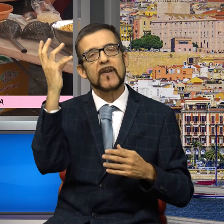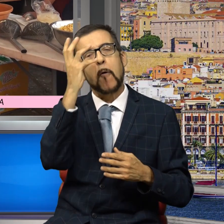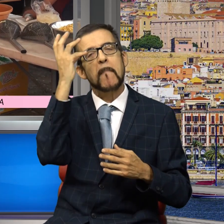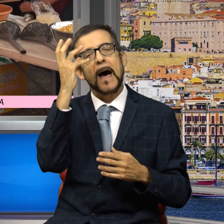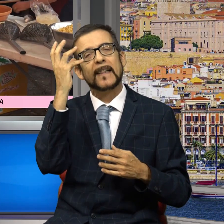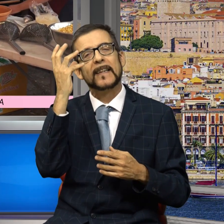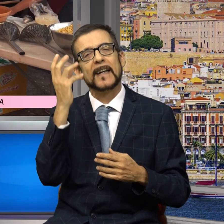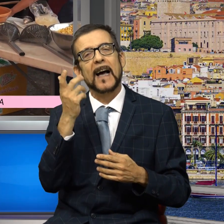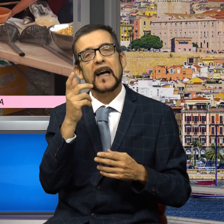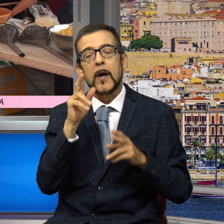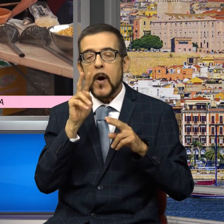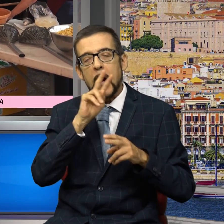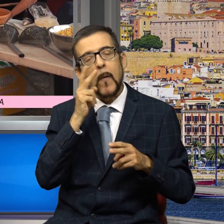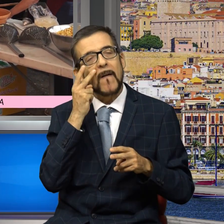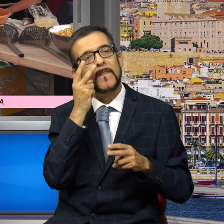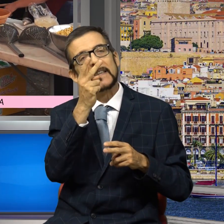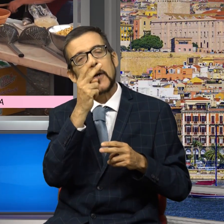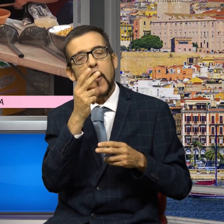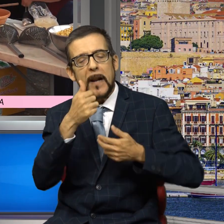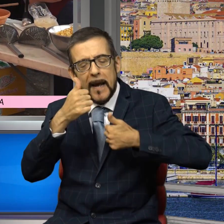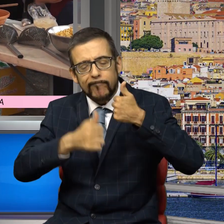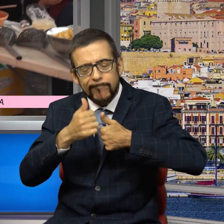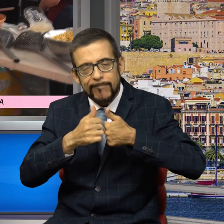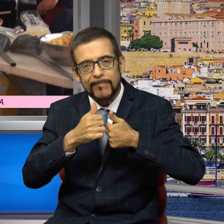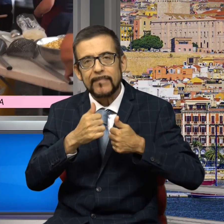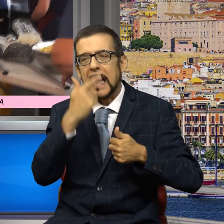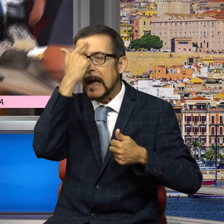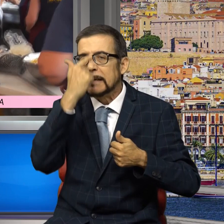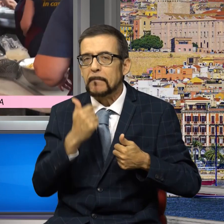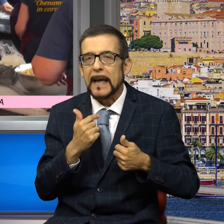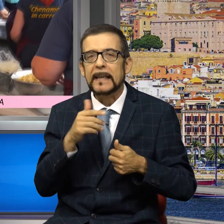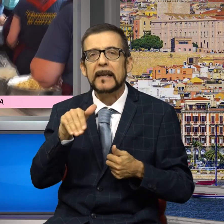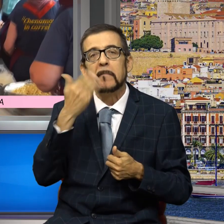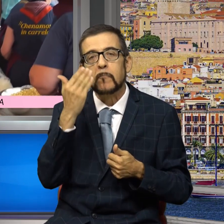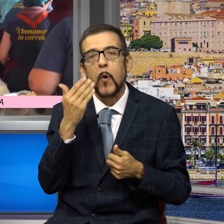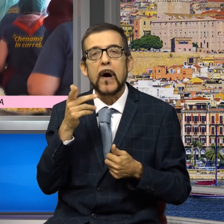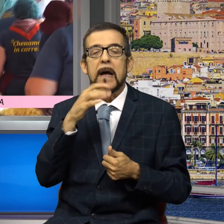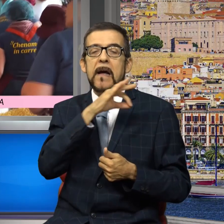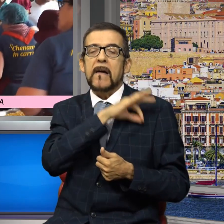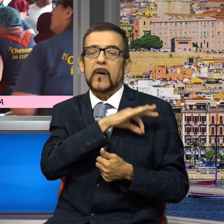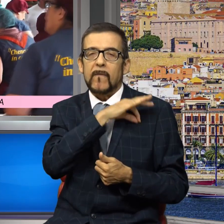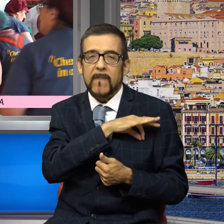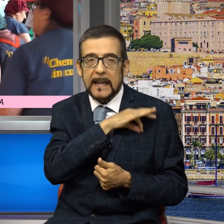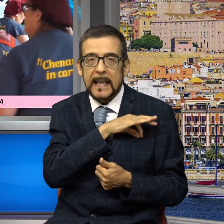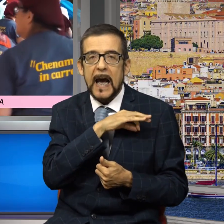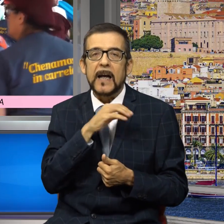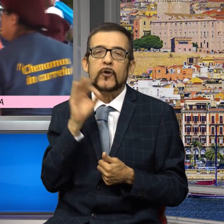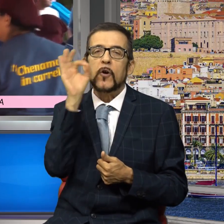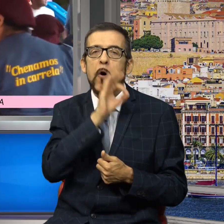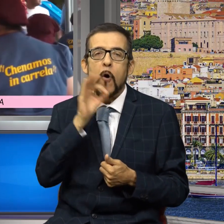una visione analitica che tenga conto di tutti questi aspetti, cioè di quelli che possono essere vantaggi e criticità da